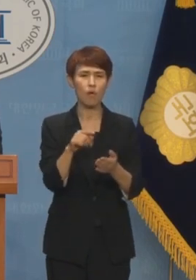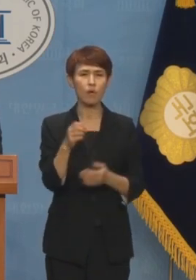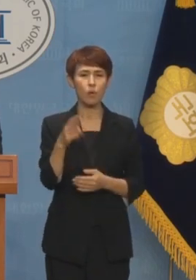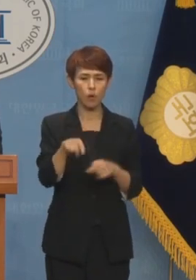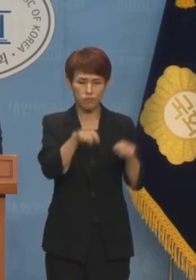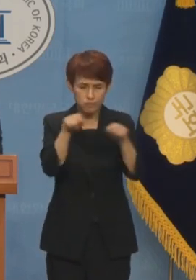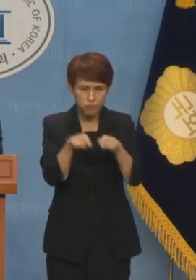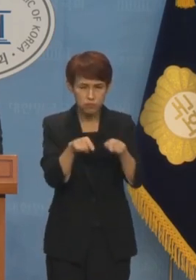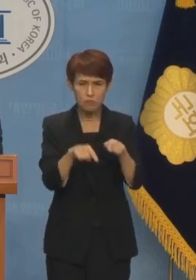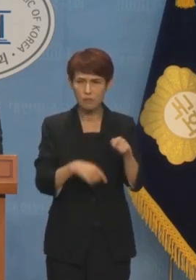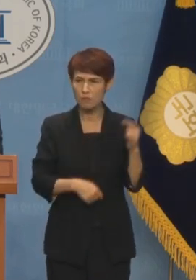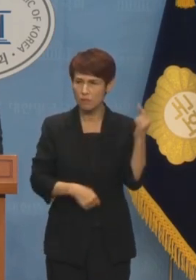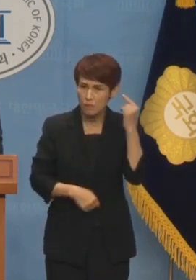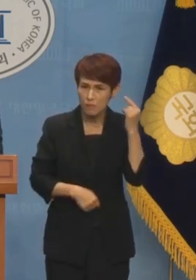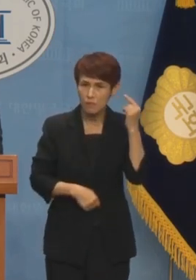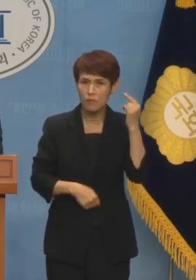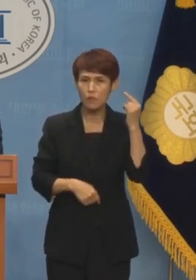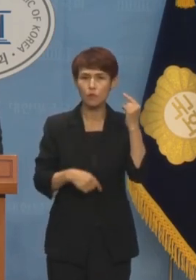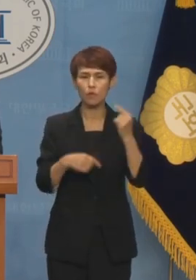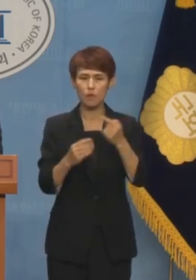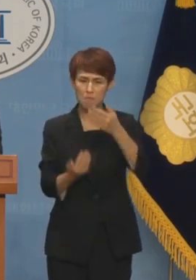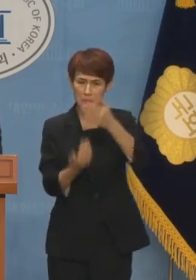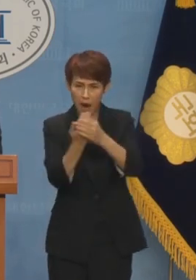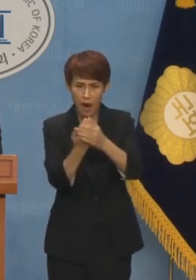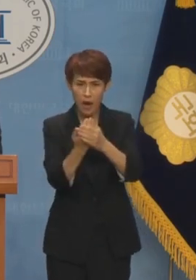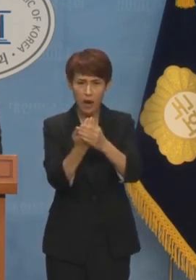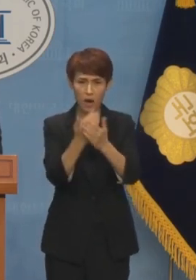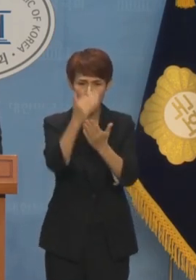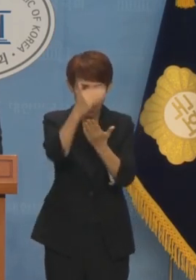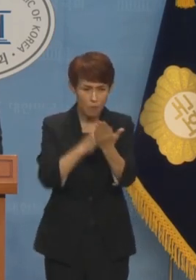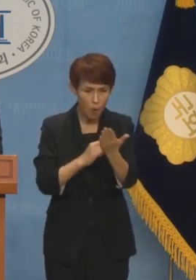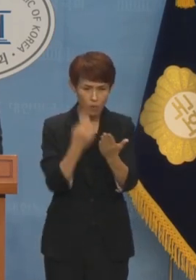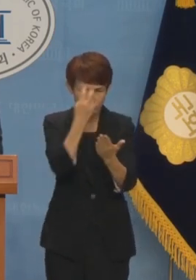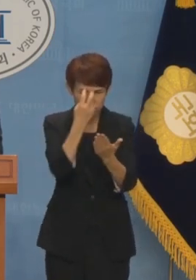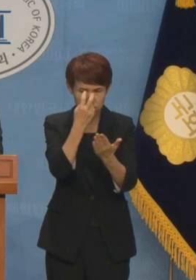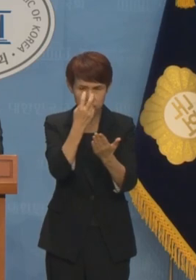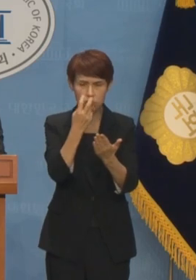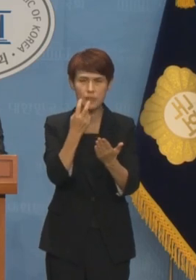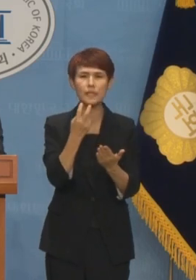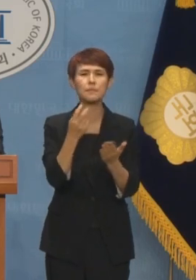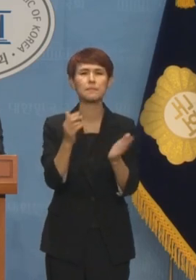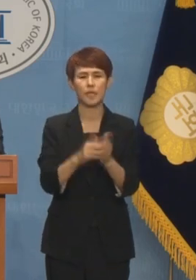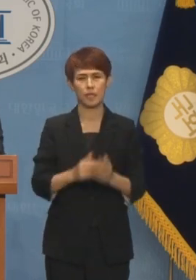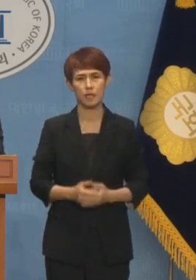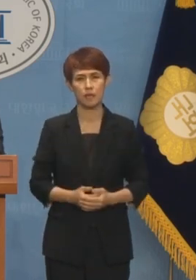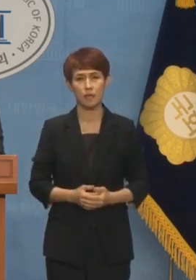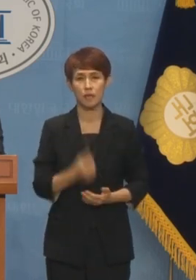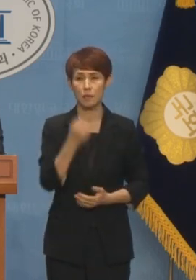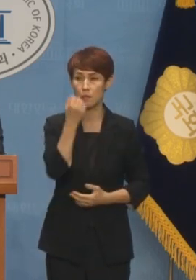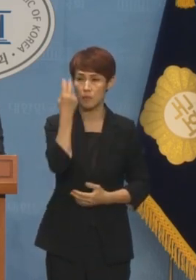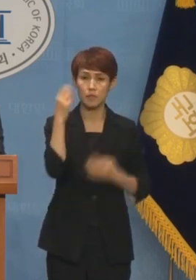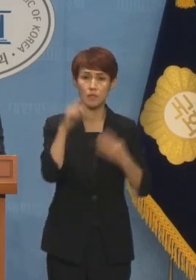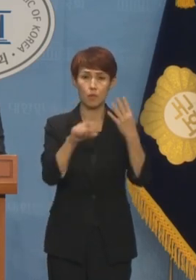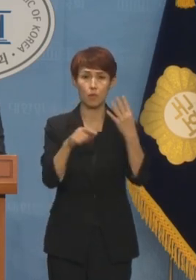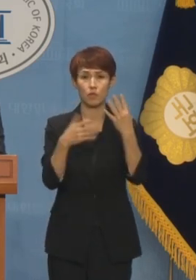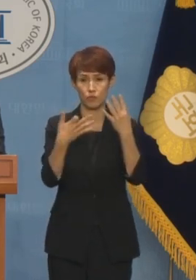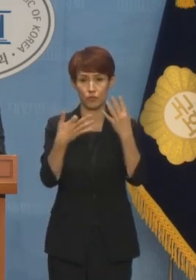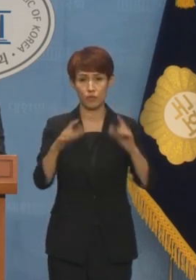기록 장치 EDR 신뢰성 감정도 진행했습니다. 며칠 전인 4월